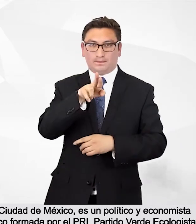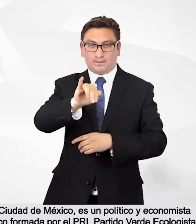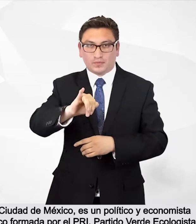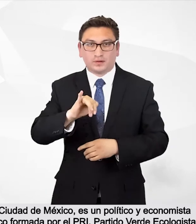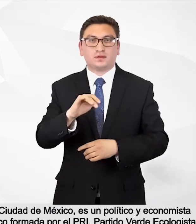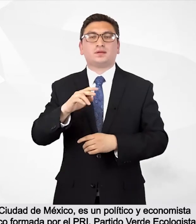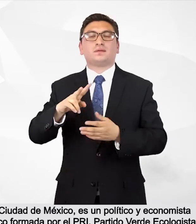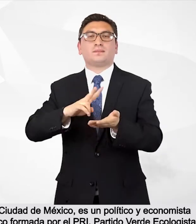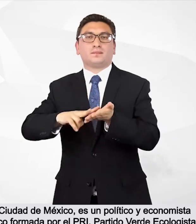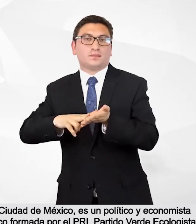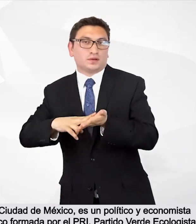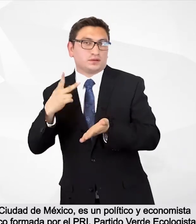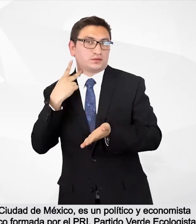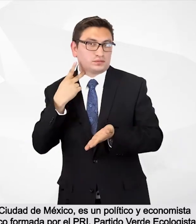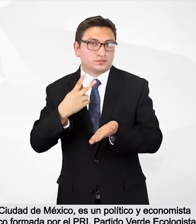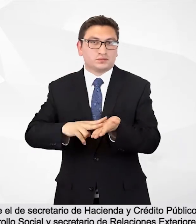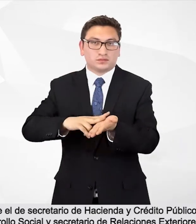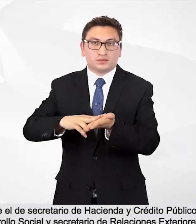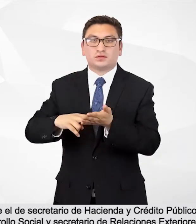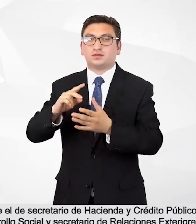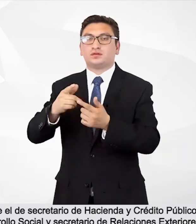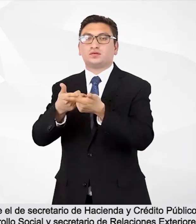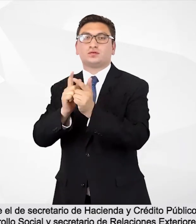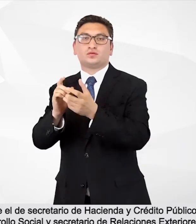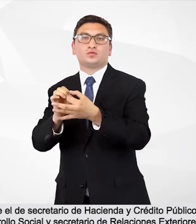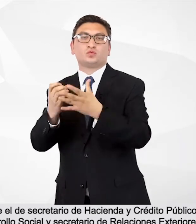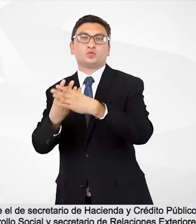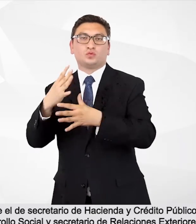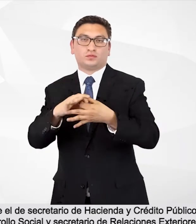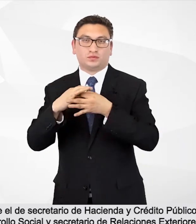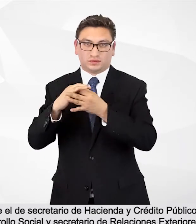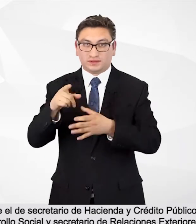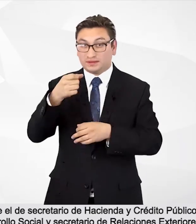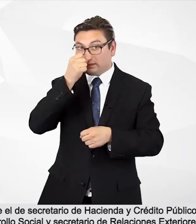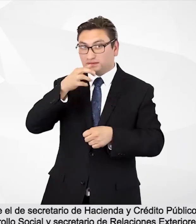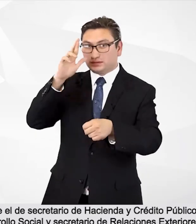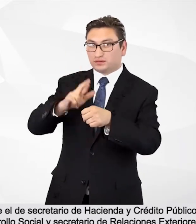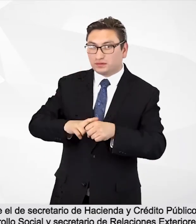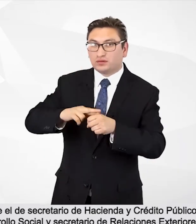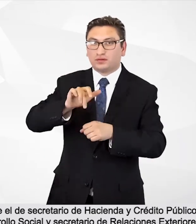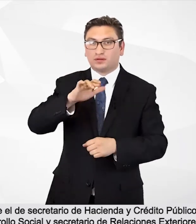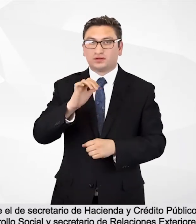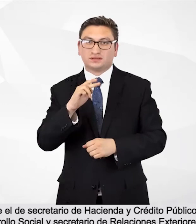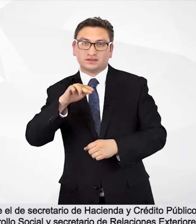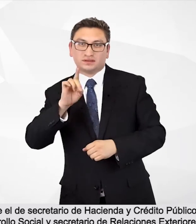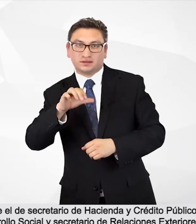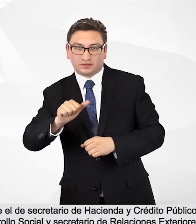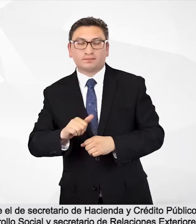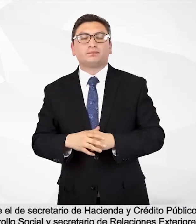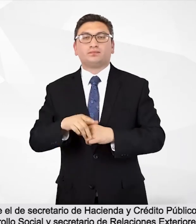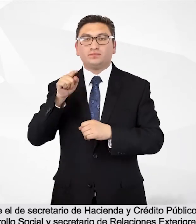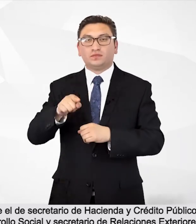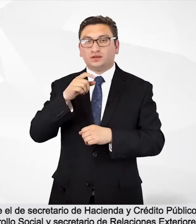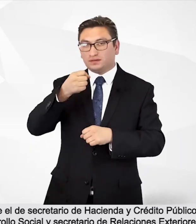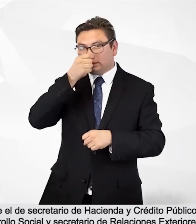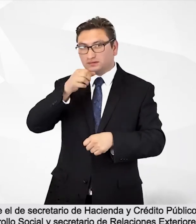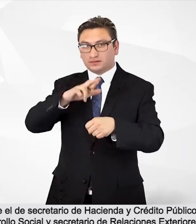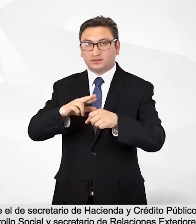el PRI, Partido Verde Ecologista y Partido Nueva Alianza, cuyo último cargo fue el de secretario de Hacienda y Crédito Público. En ese mismo